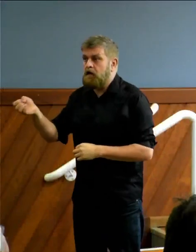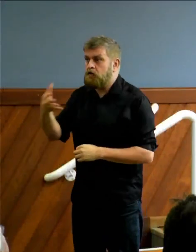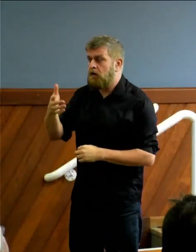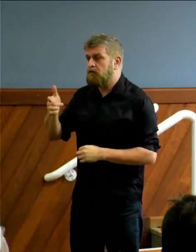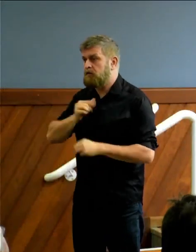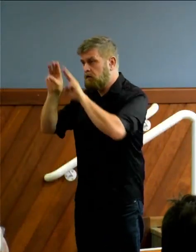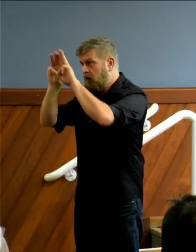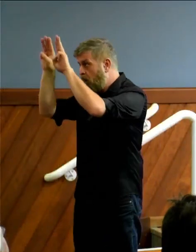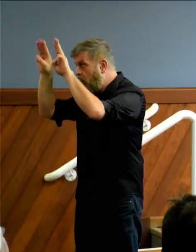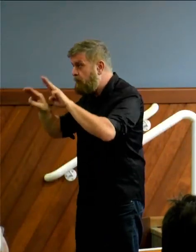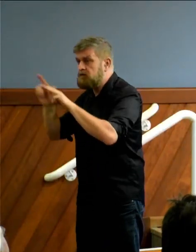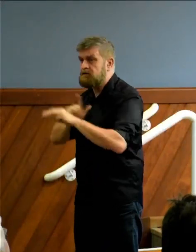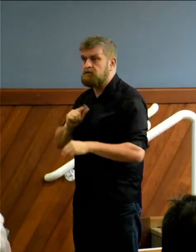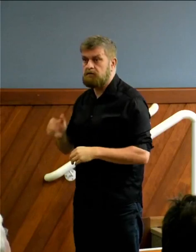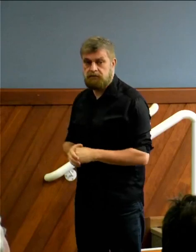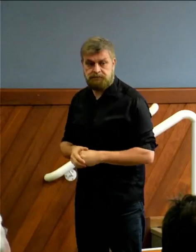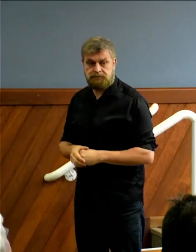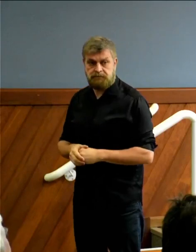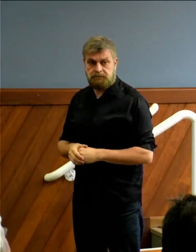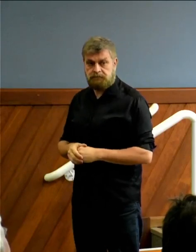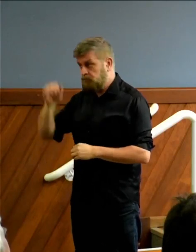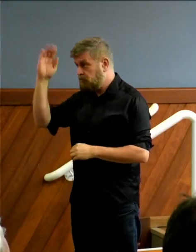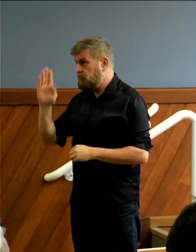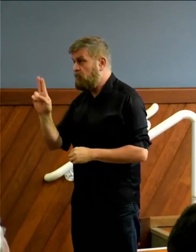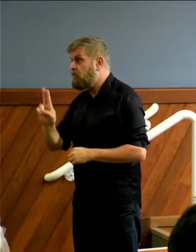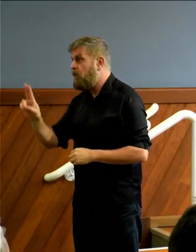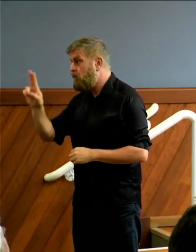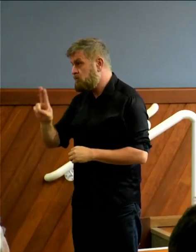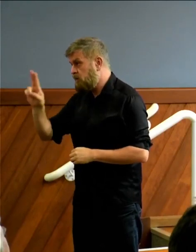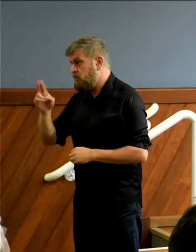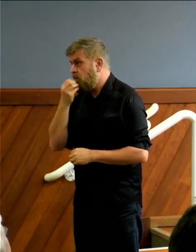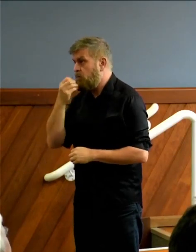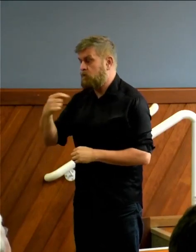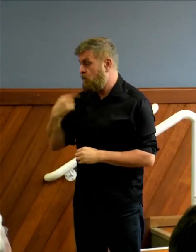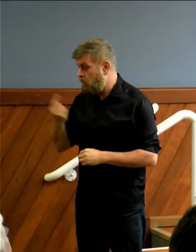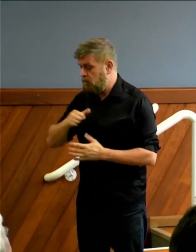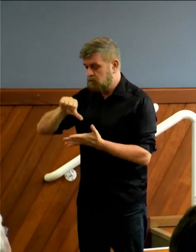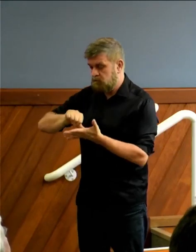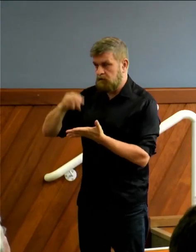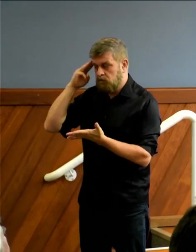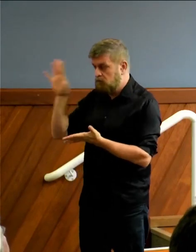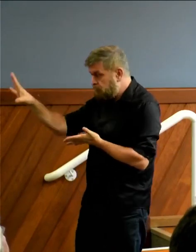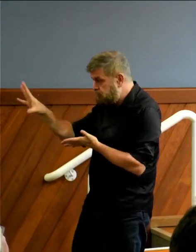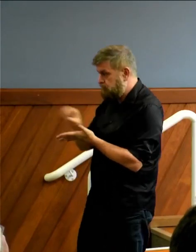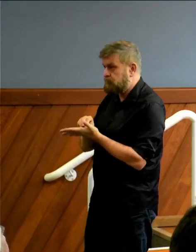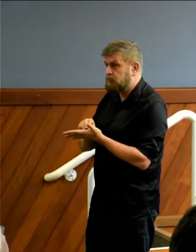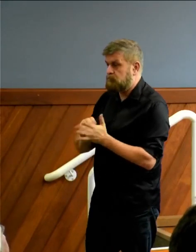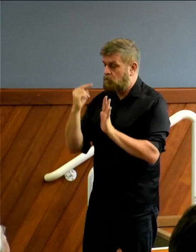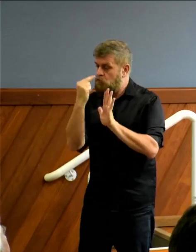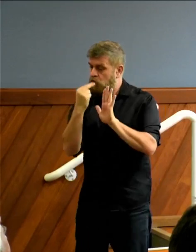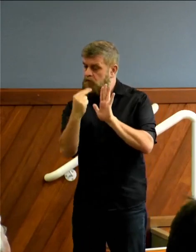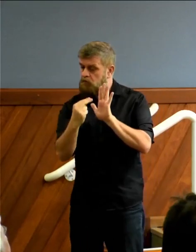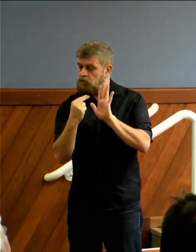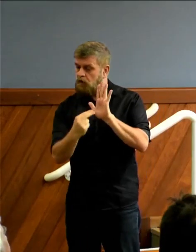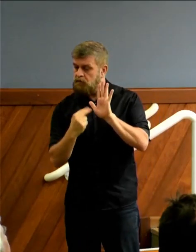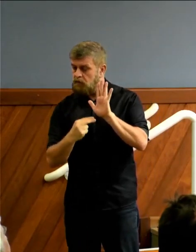acervos museológicos, né, do Patrimônio Cultural Museológico Brasileiro, está aí para ser usado. E é muito bom, e nós o CMU usamos, né, para dar nome para as coisas. A gente dá nome para as